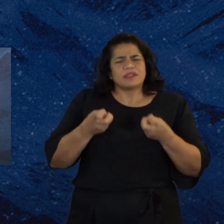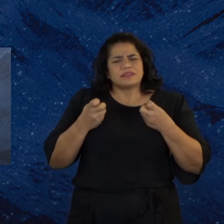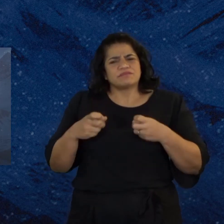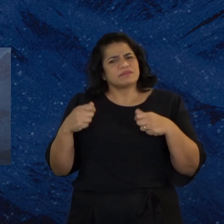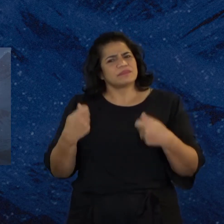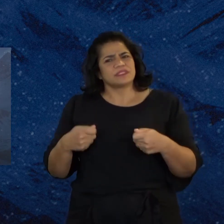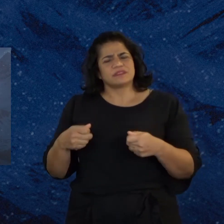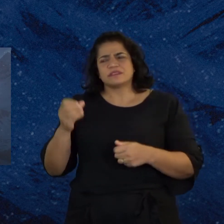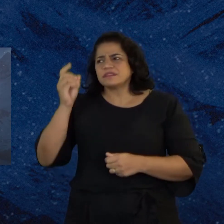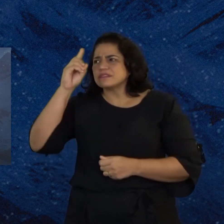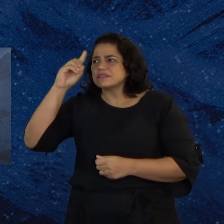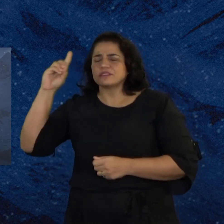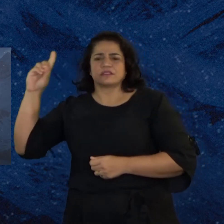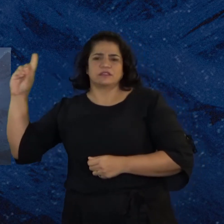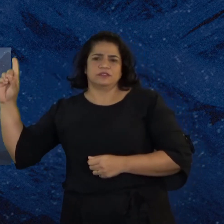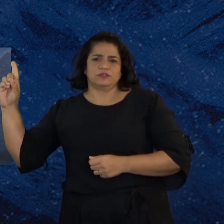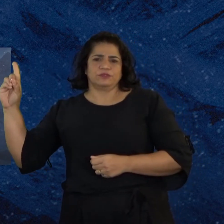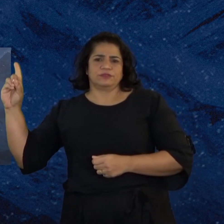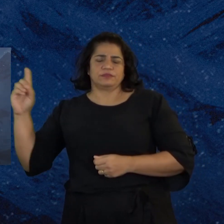Esse pequeno vírus aí